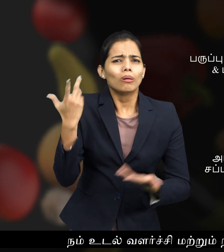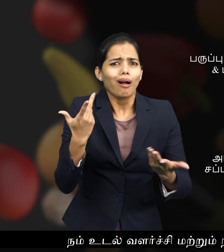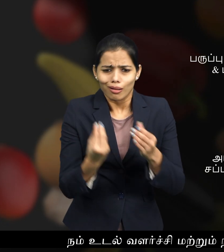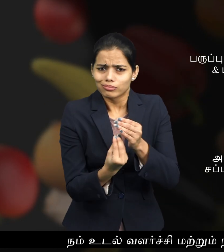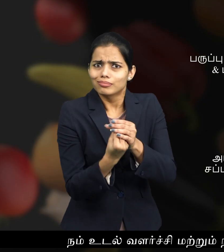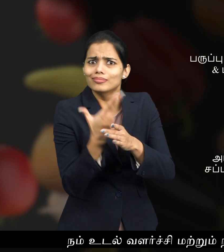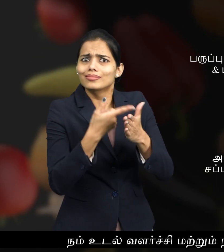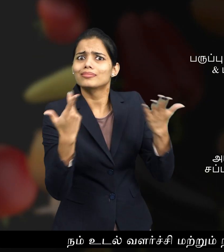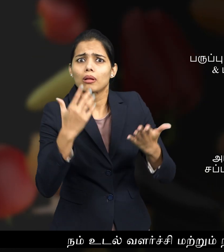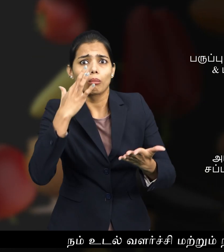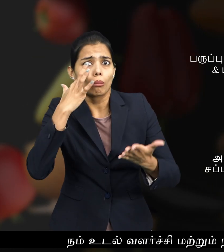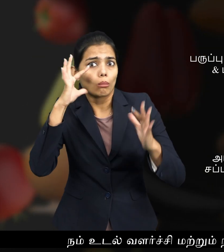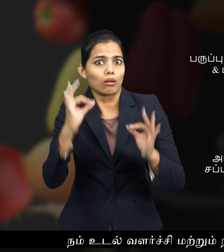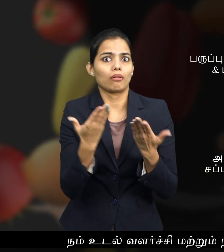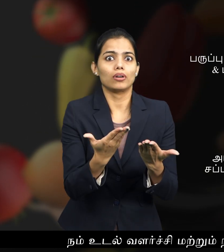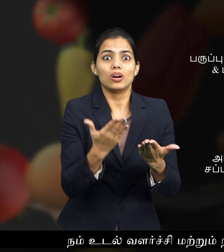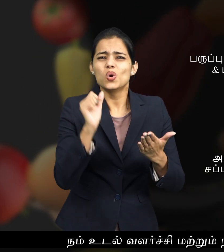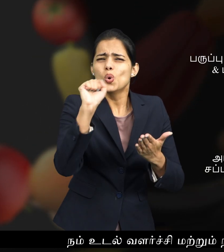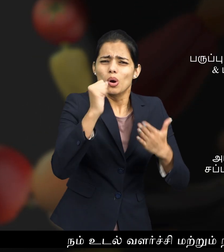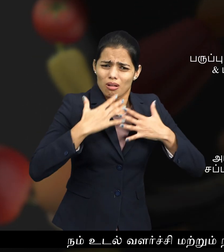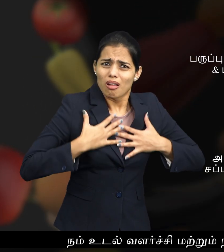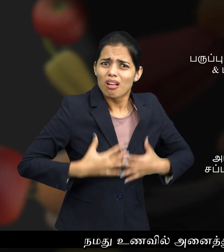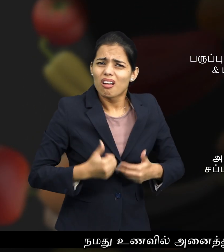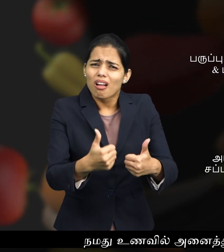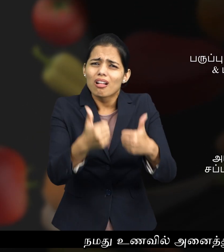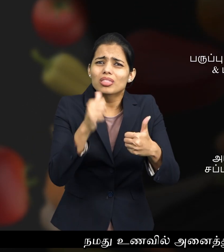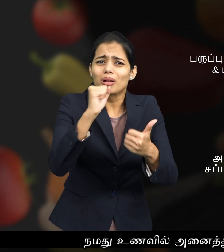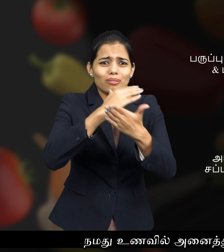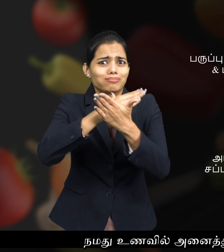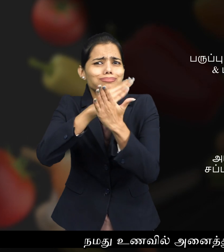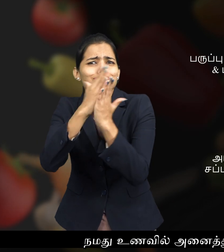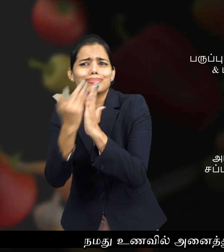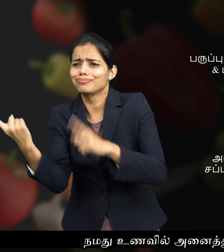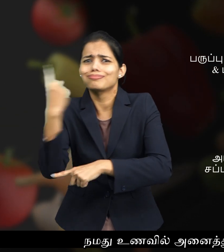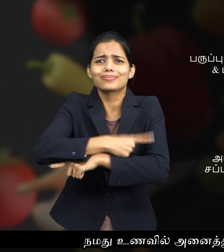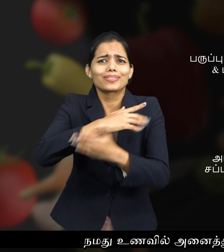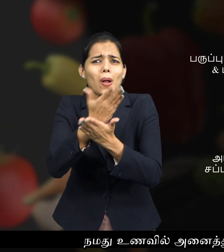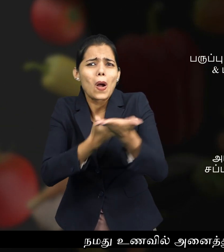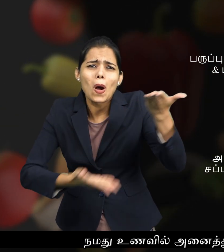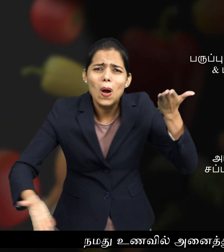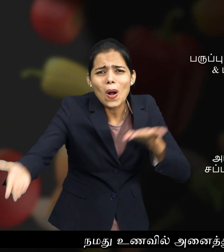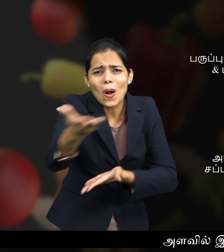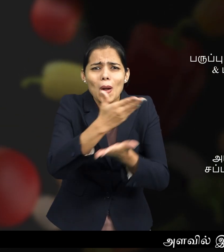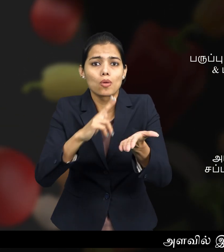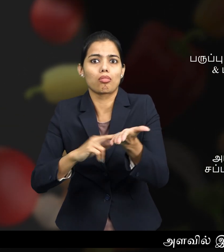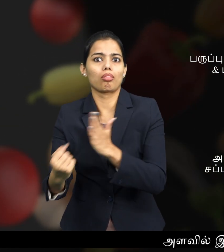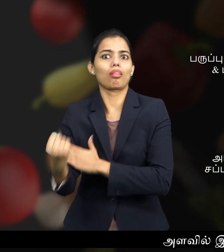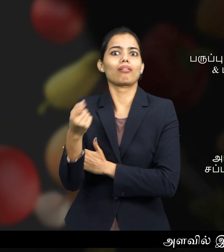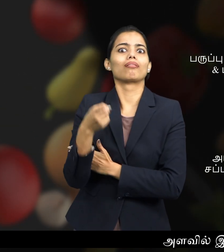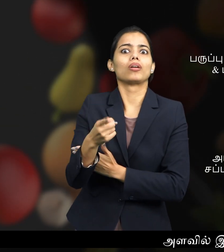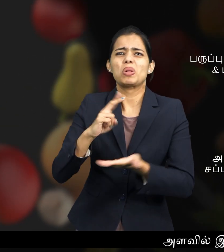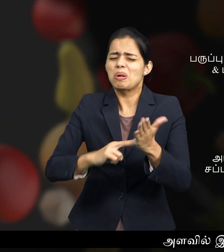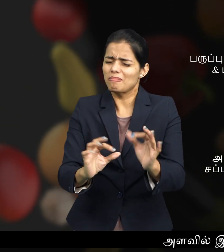நம் உடல் வளர்ச்சி மற்றும் நல்ல ஆரோக்கியத்தை பராமரிக்க நமது உணவில் அனைத்து ஊட்டச்சத்துக்களும் சரியான அளவில்